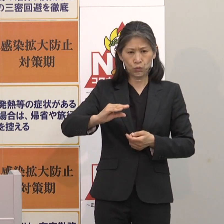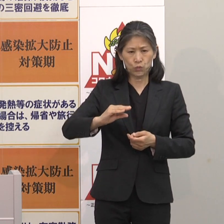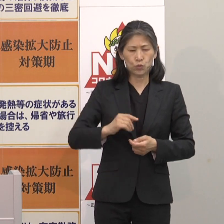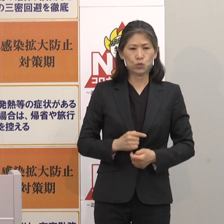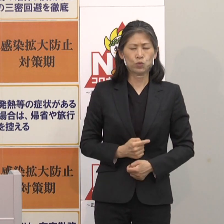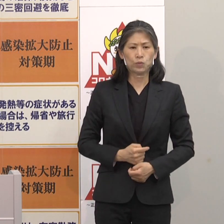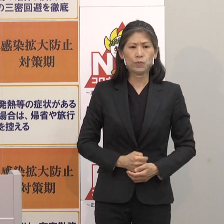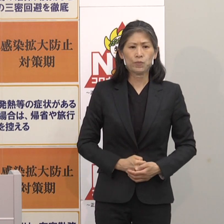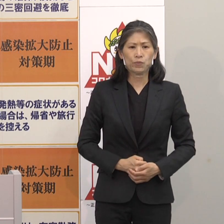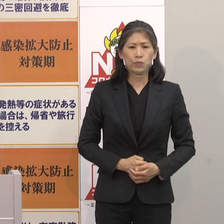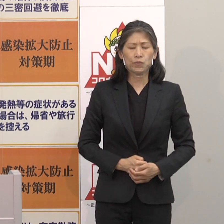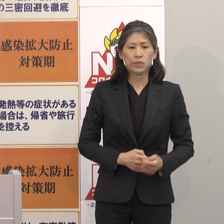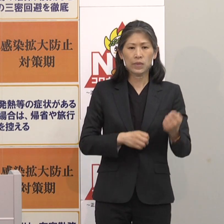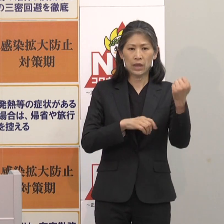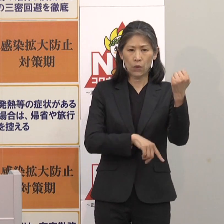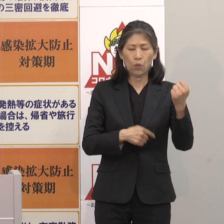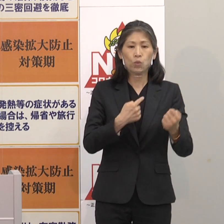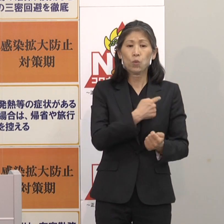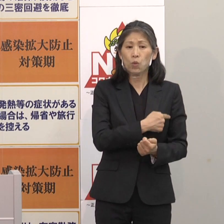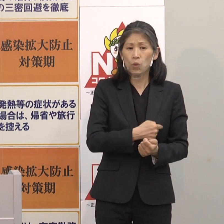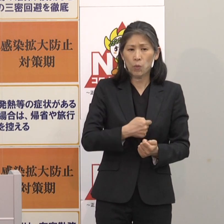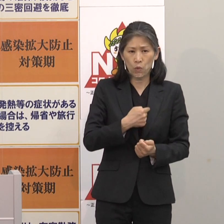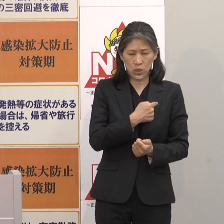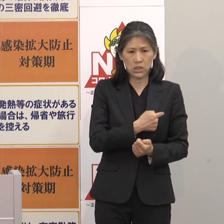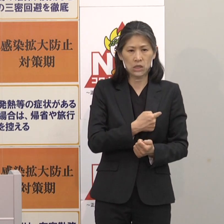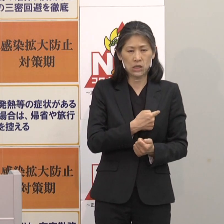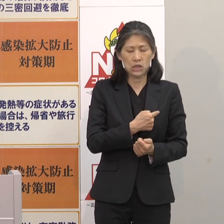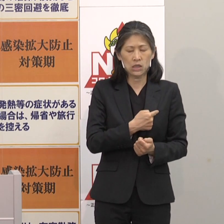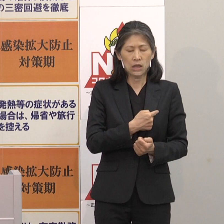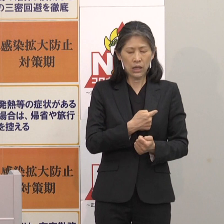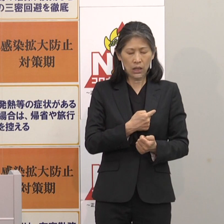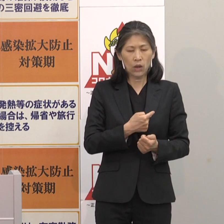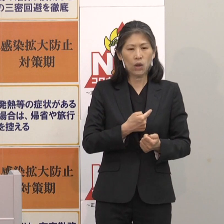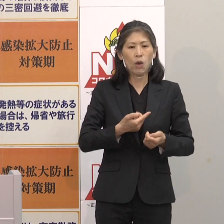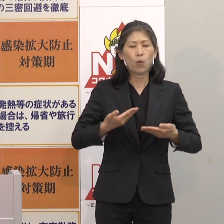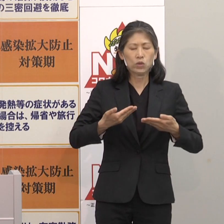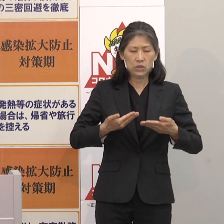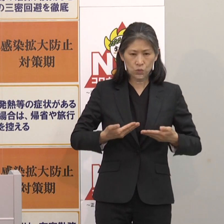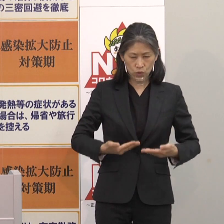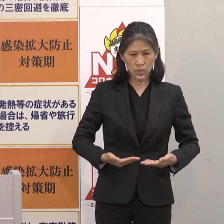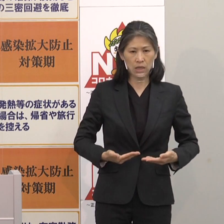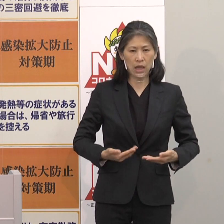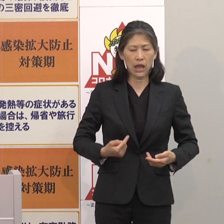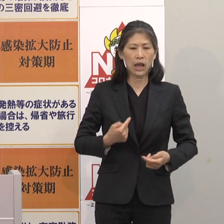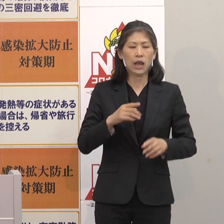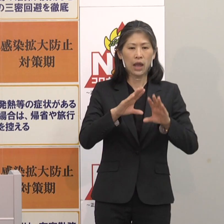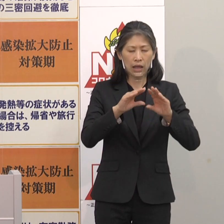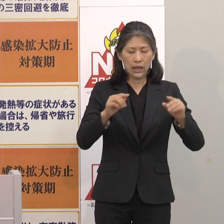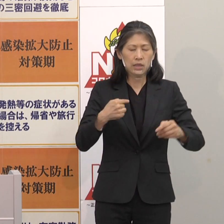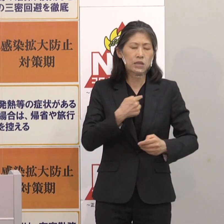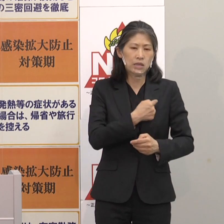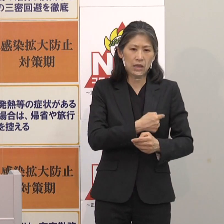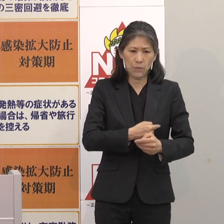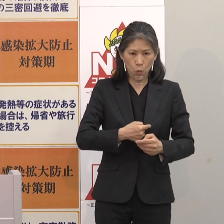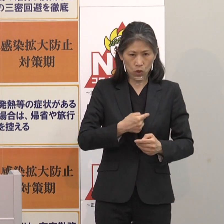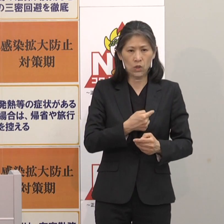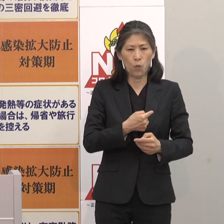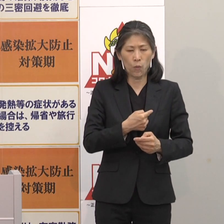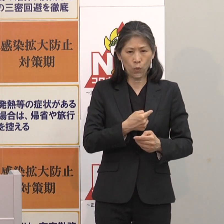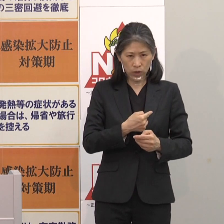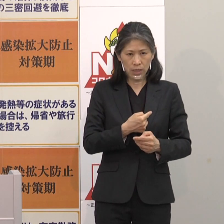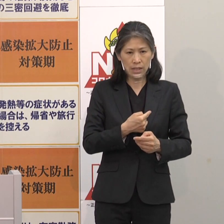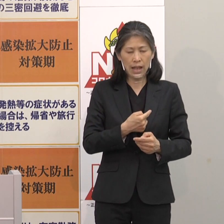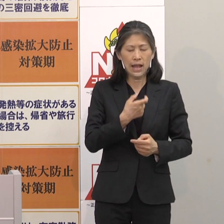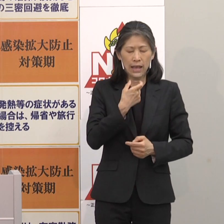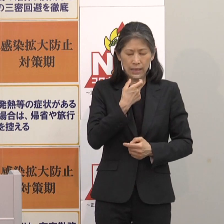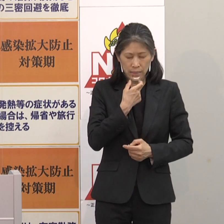基本的な心構えということになりますが、平素からゆとり、気配り、また思いやりのなど心の余裕を持った慎重な運